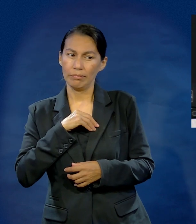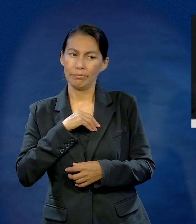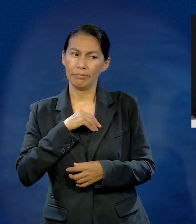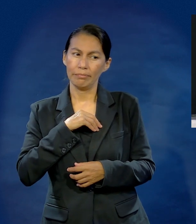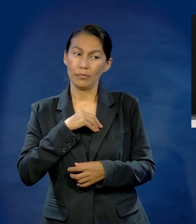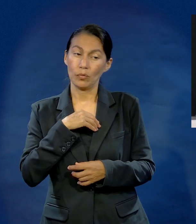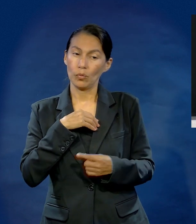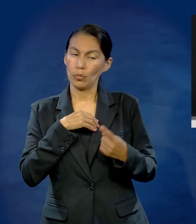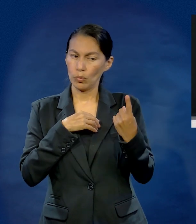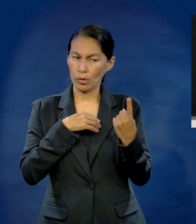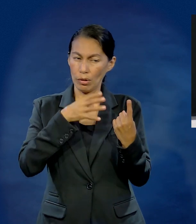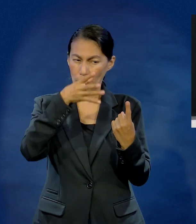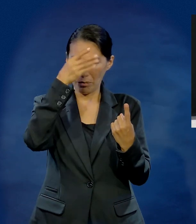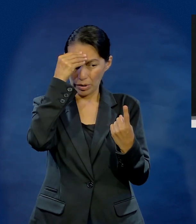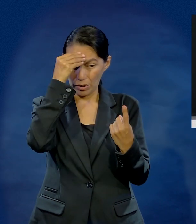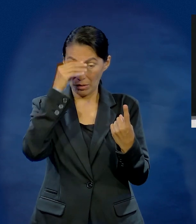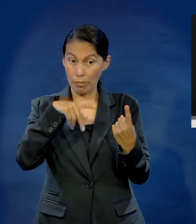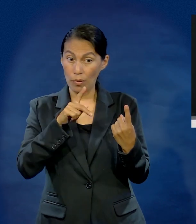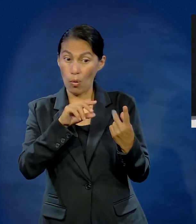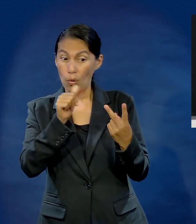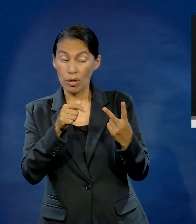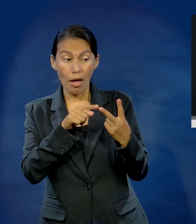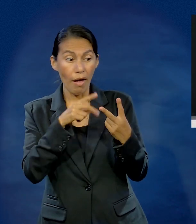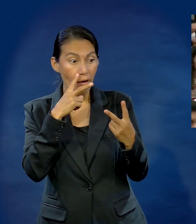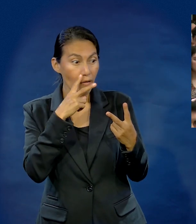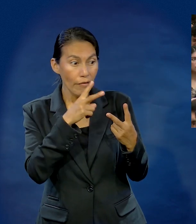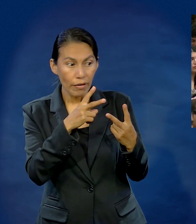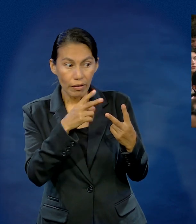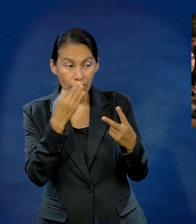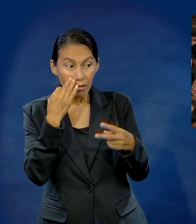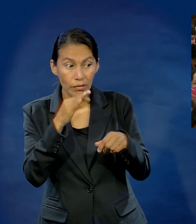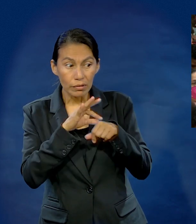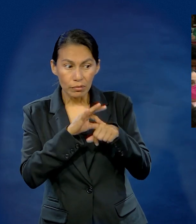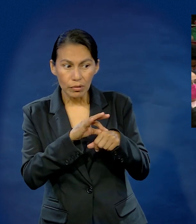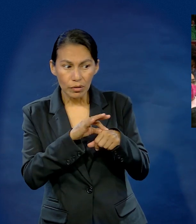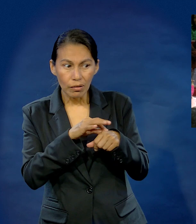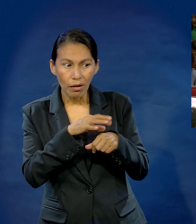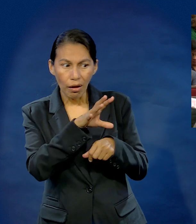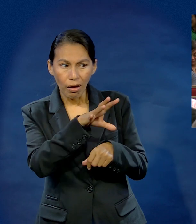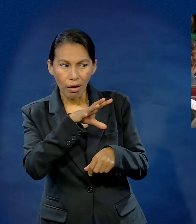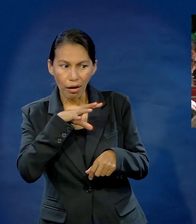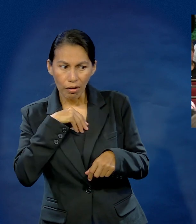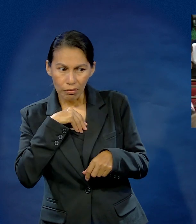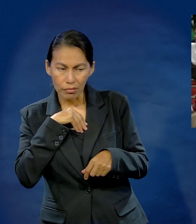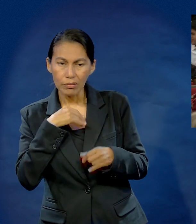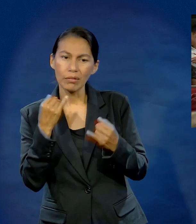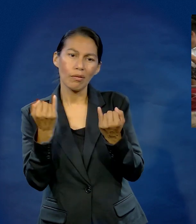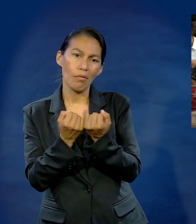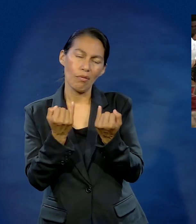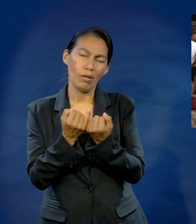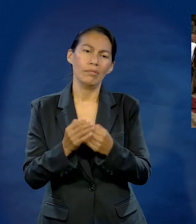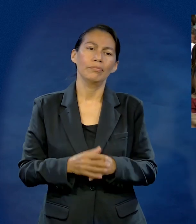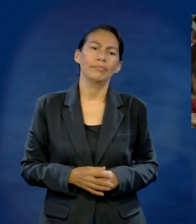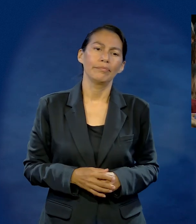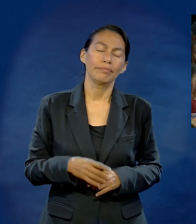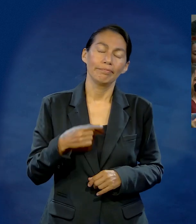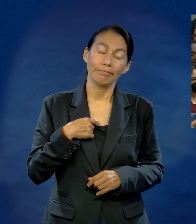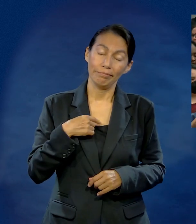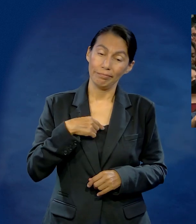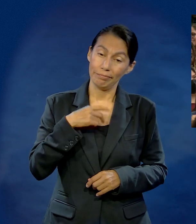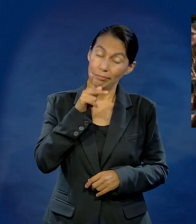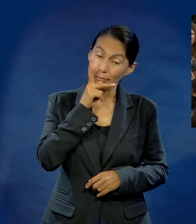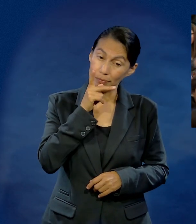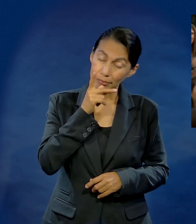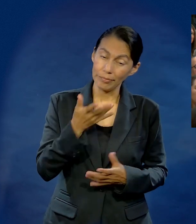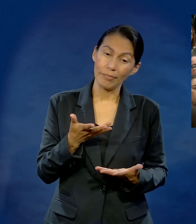punto. Y debo decir con todo el corazón que este es el punto de los que más me pega en mi corazón. Porque esta es una